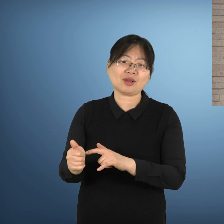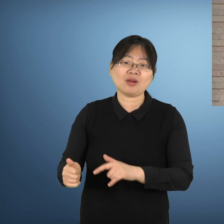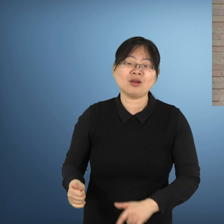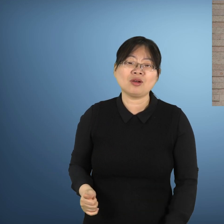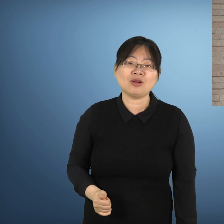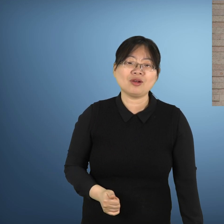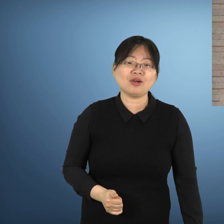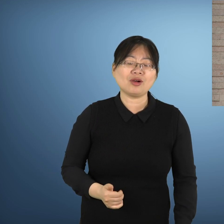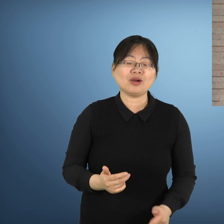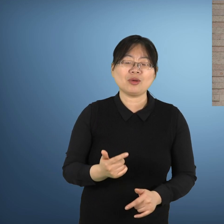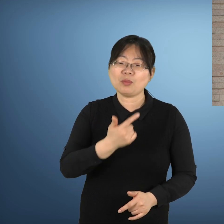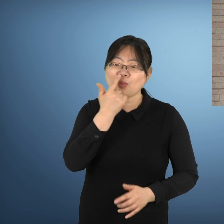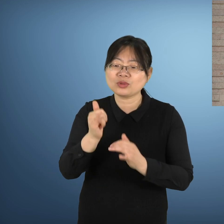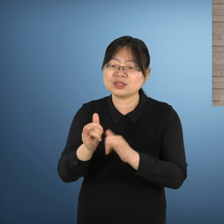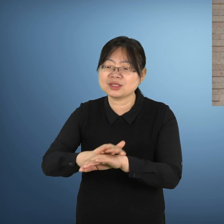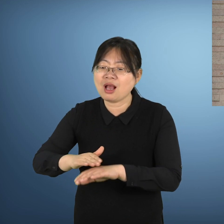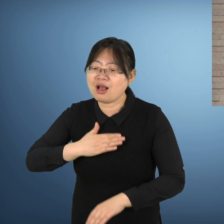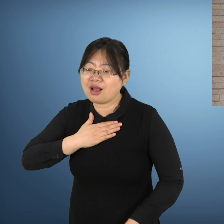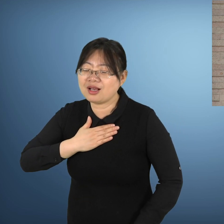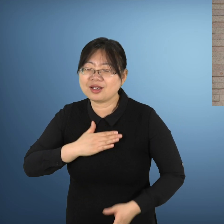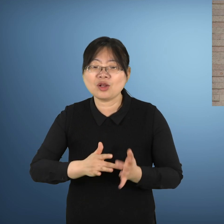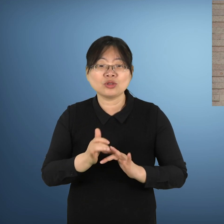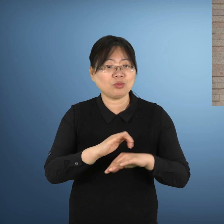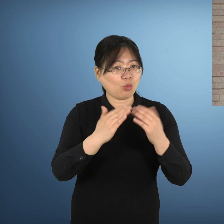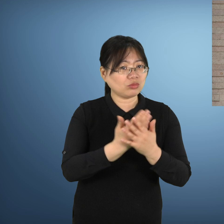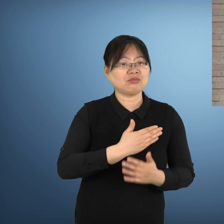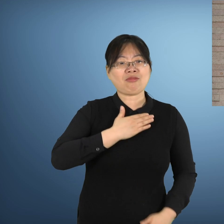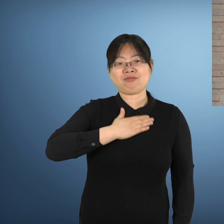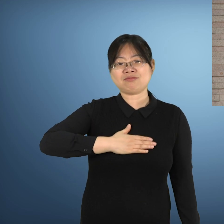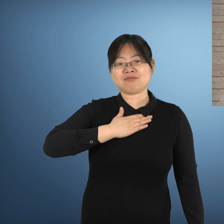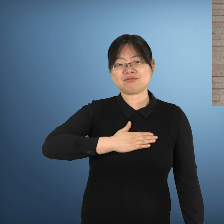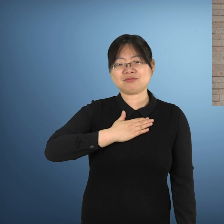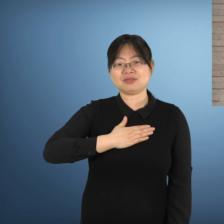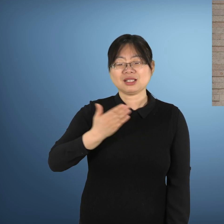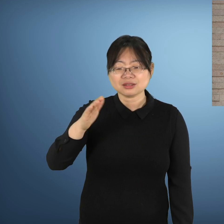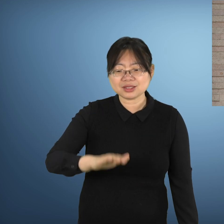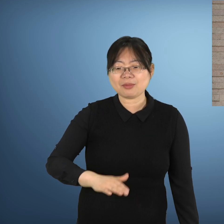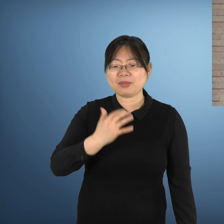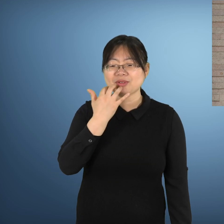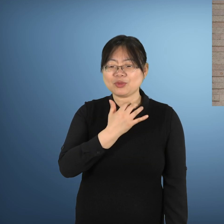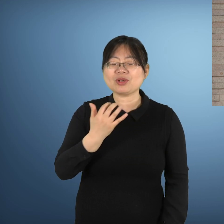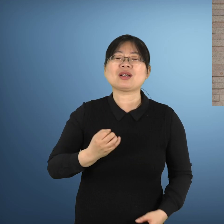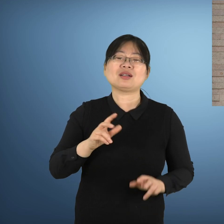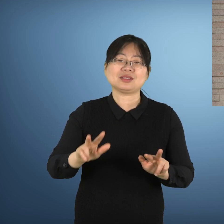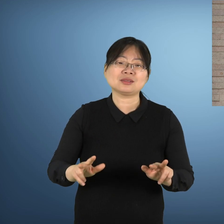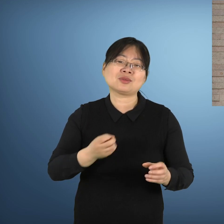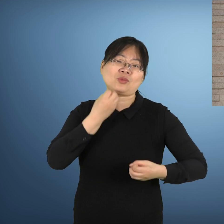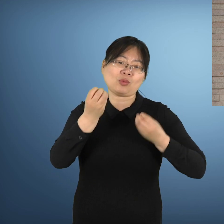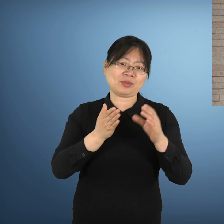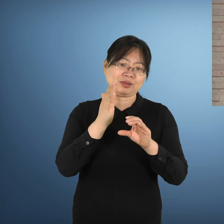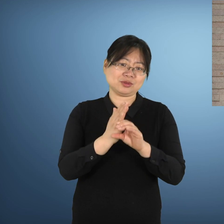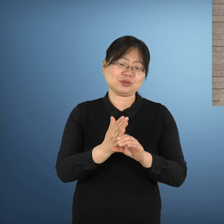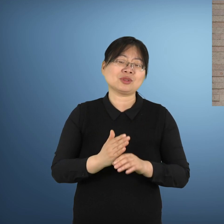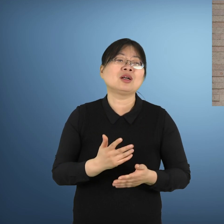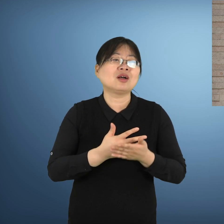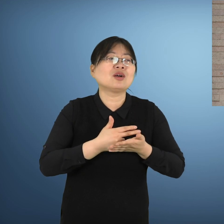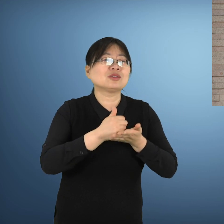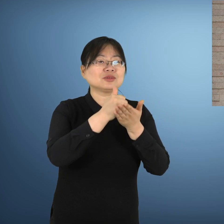본인이 더 잘 알고 예수님도 다 알아요. 근데 베드로가 그 고백을 하는 거예요.